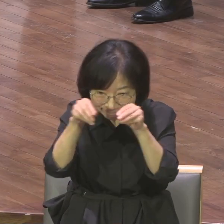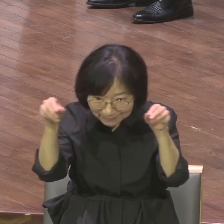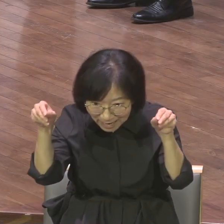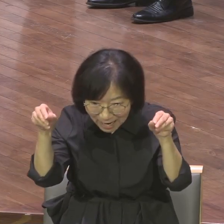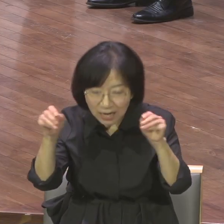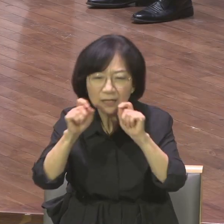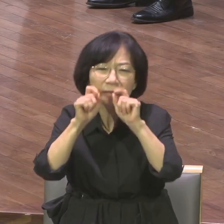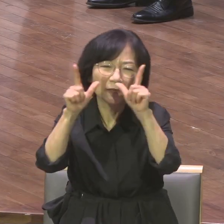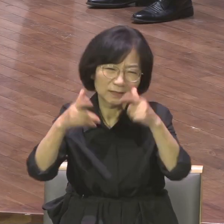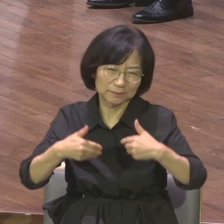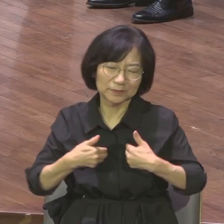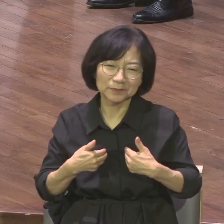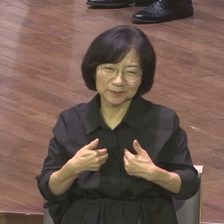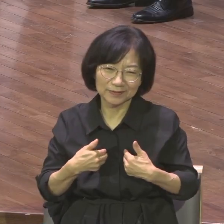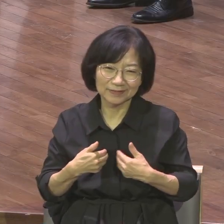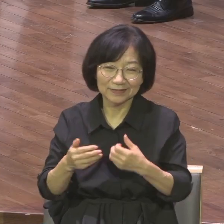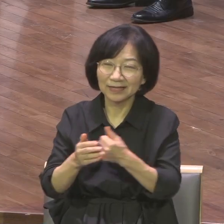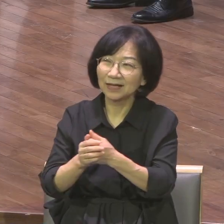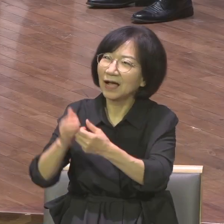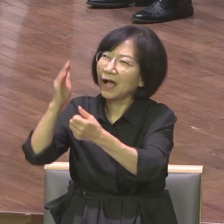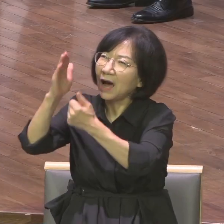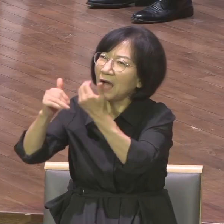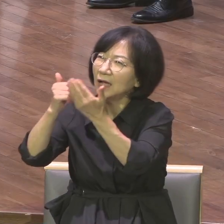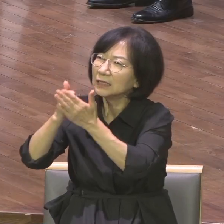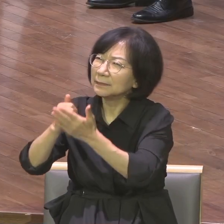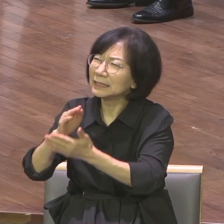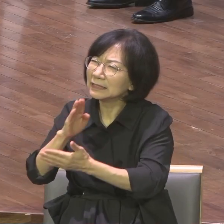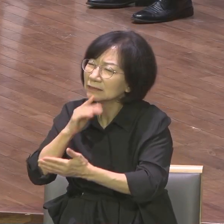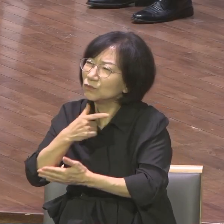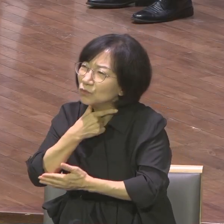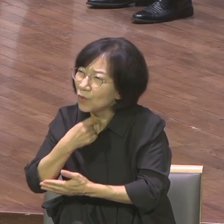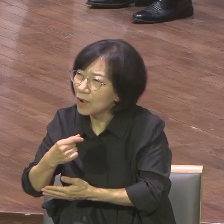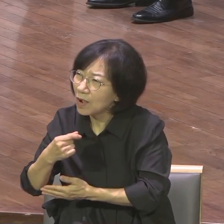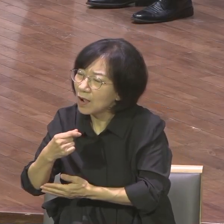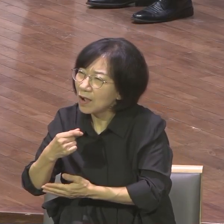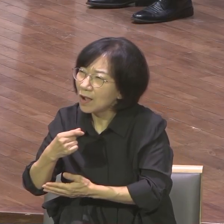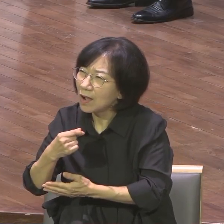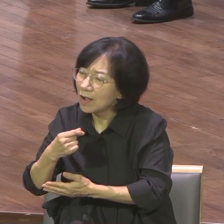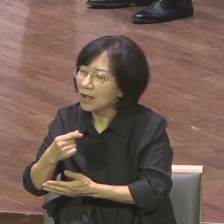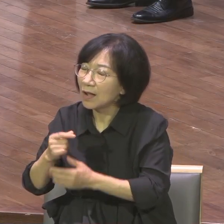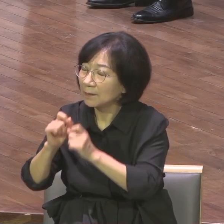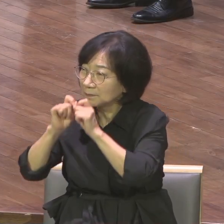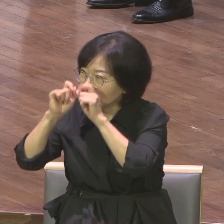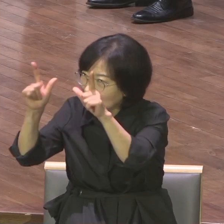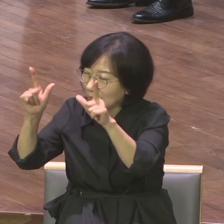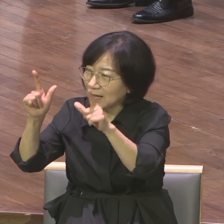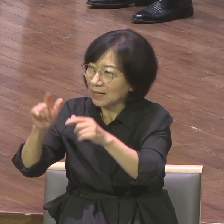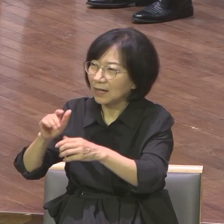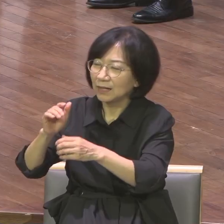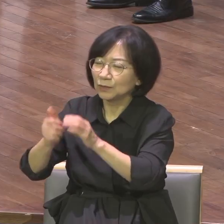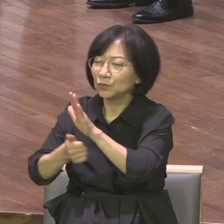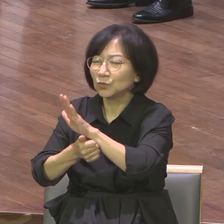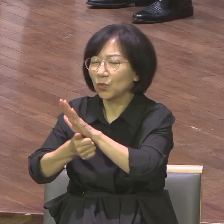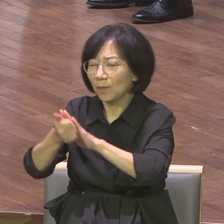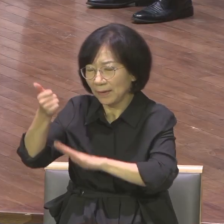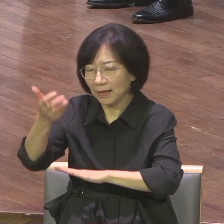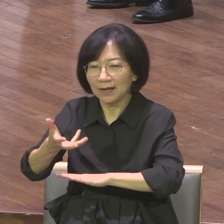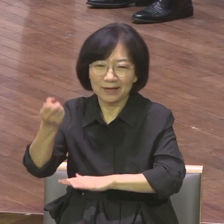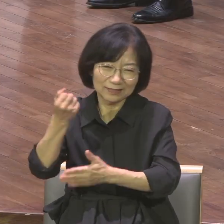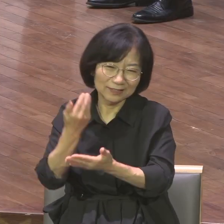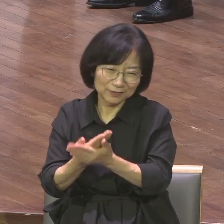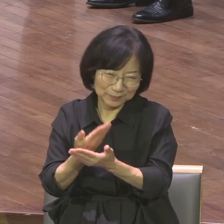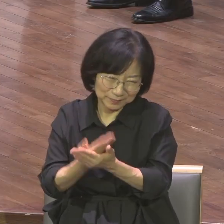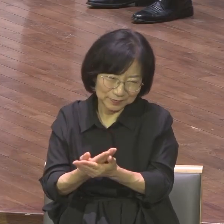하나님의 본심을 알고 소망을 발견케 하여 주옵소서. 나를 향하신 하나님의 계획을,